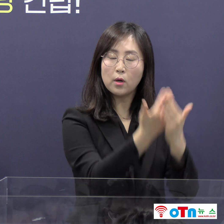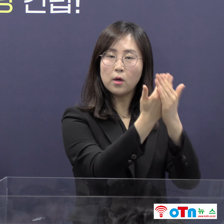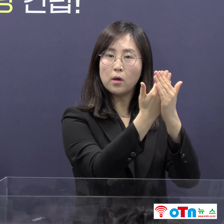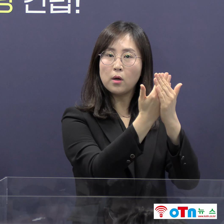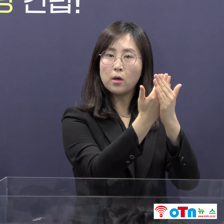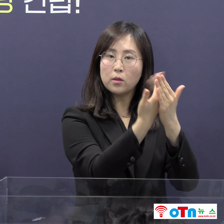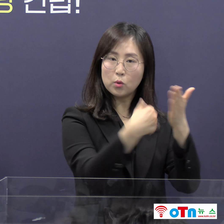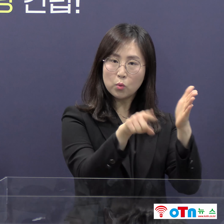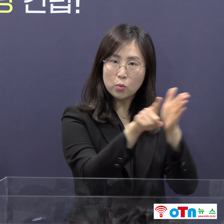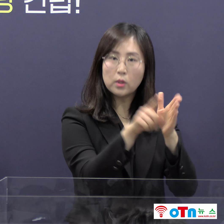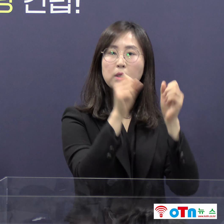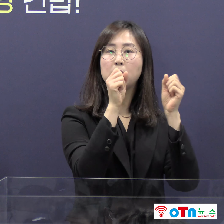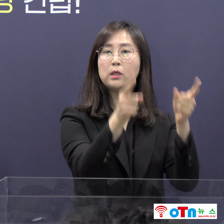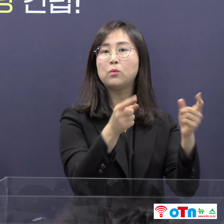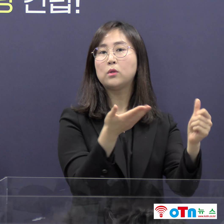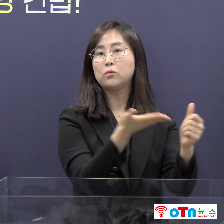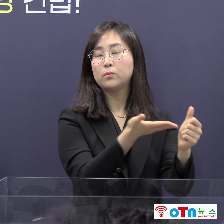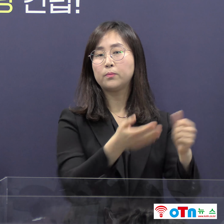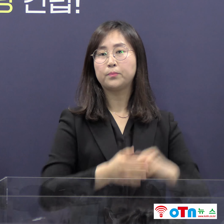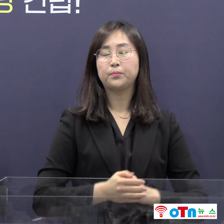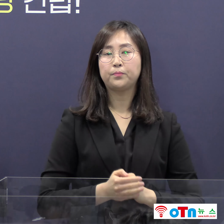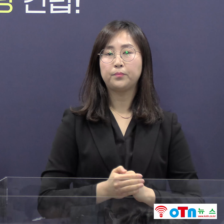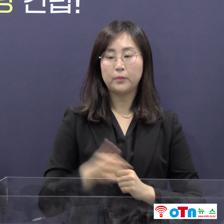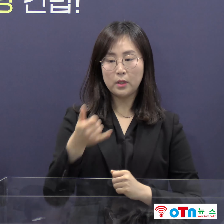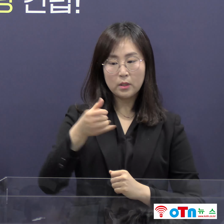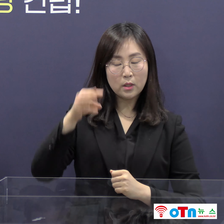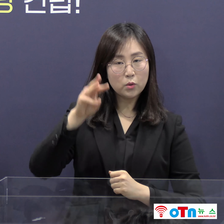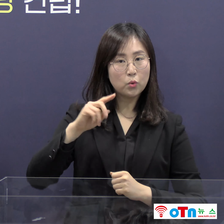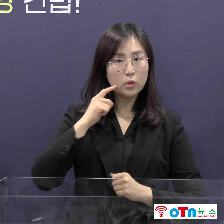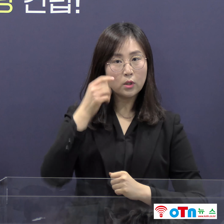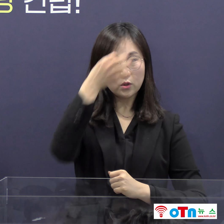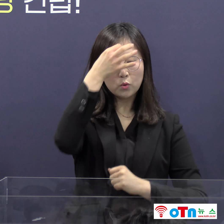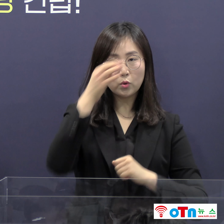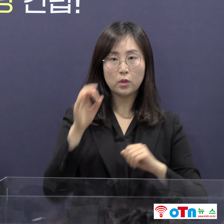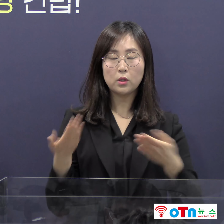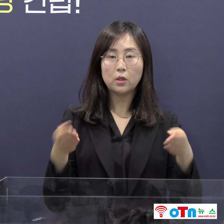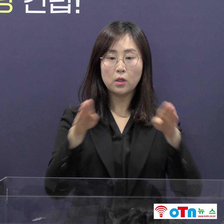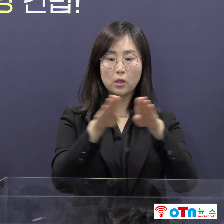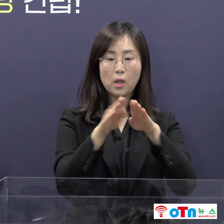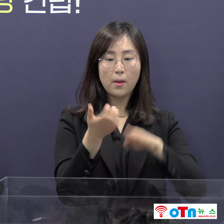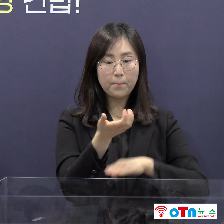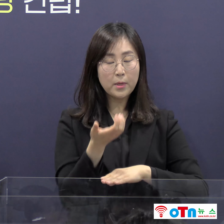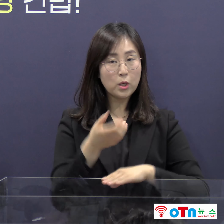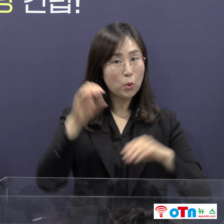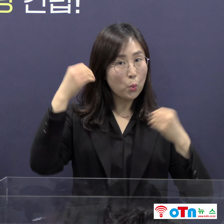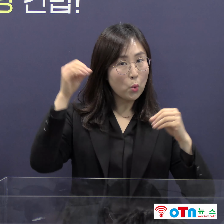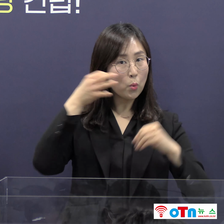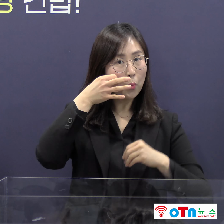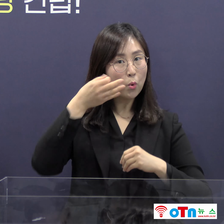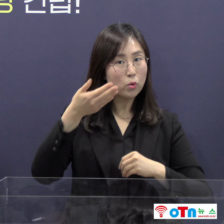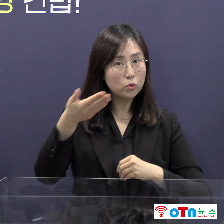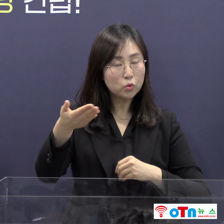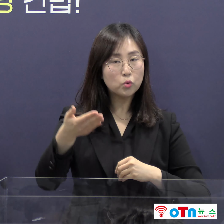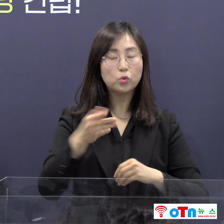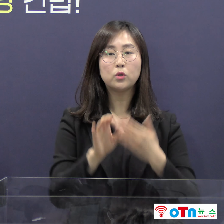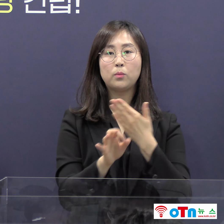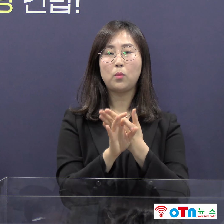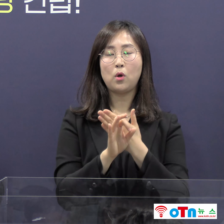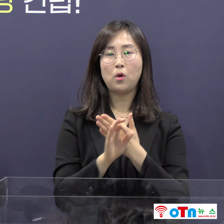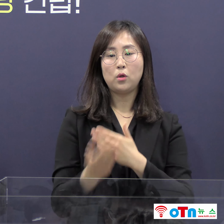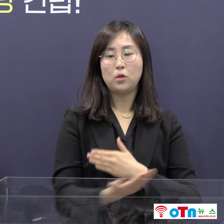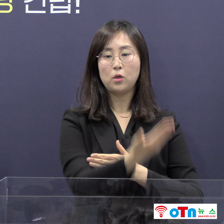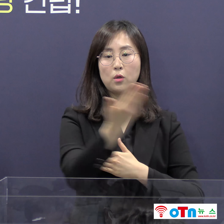있는 계기를 제공하겠습니다. 세종예술의전당 사전공연이 코로나로 지친 세종시민들의